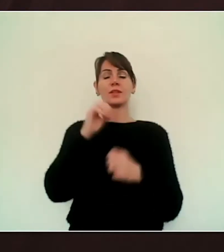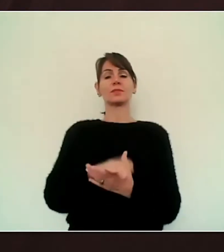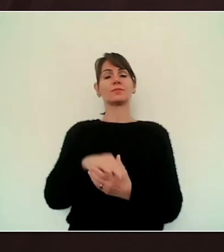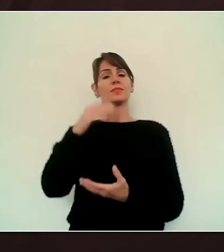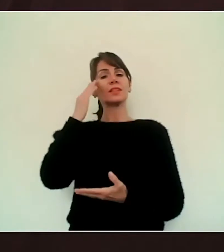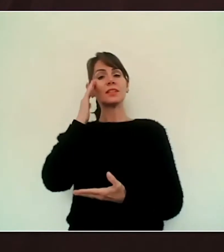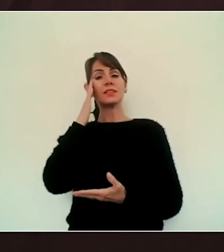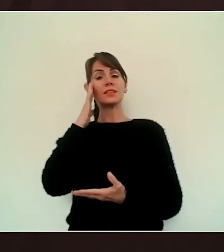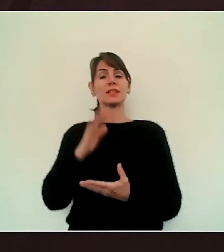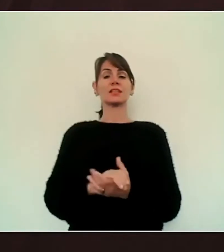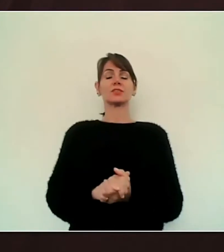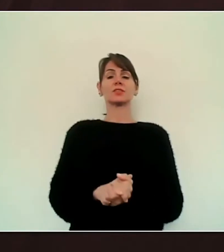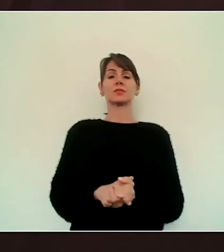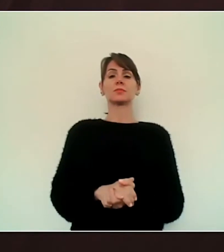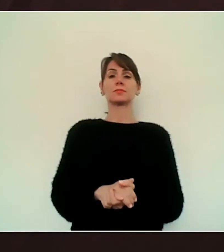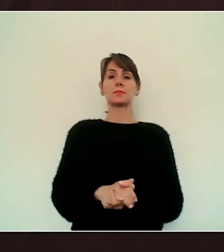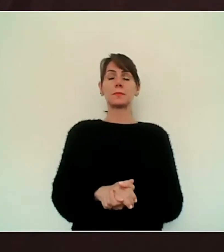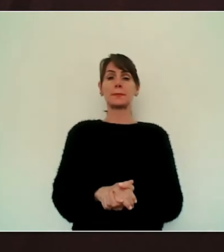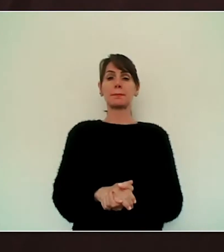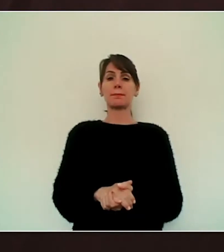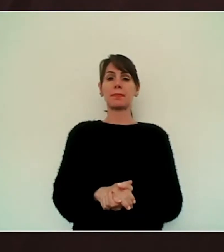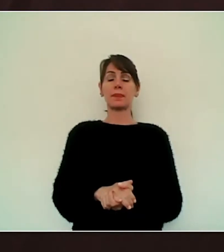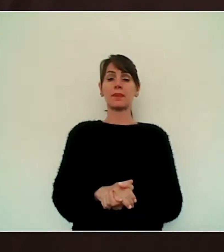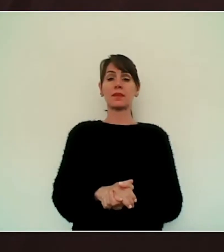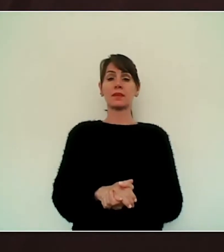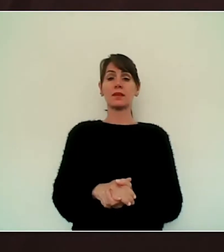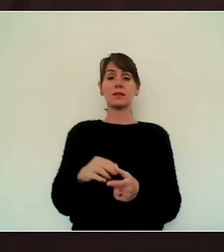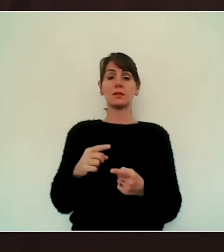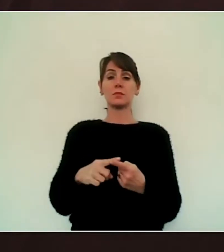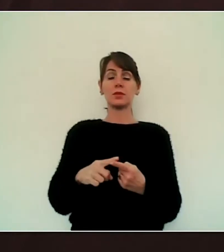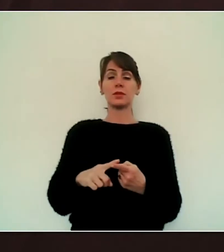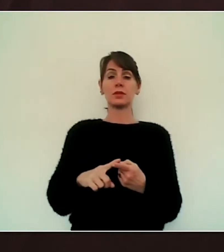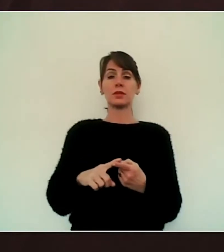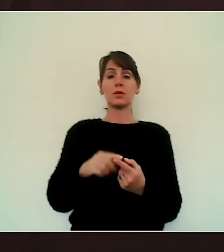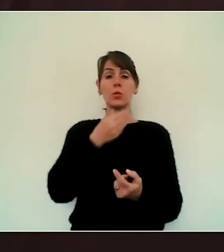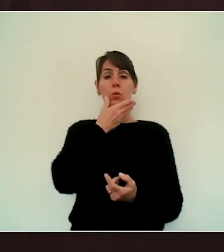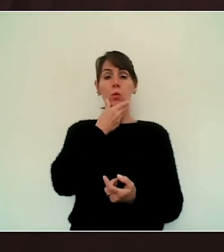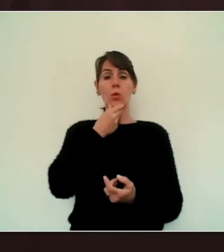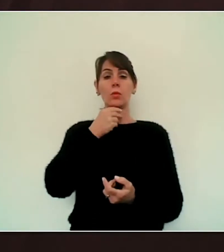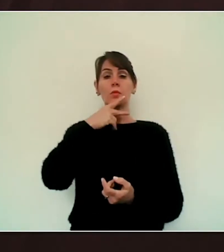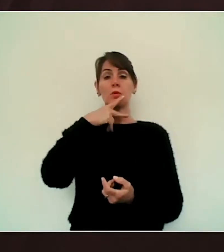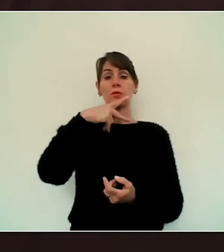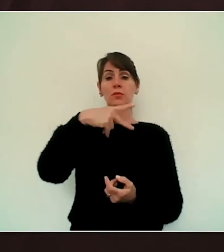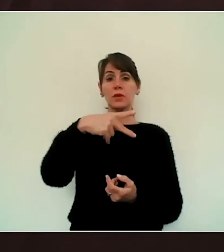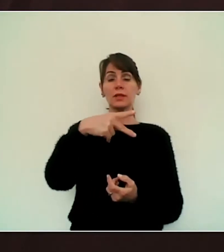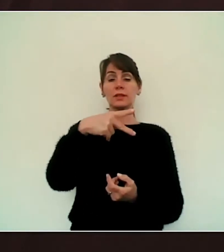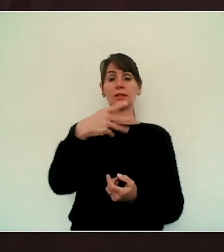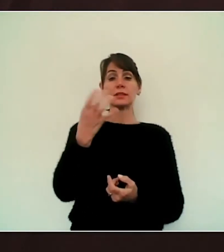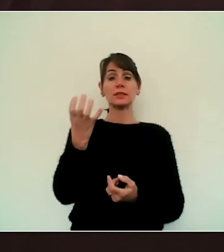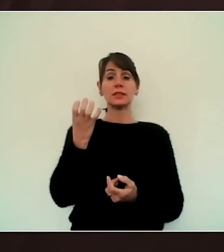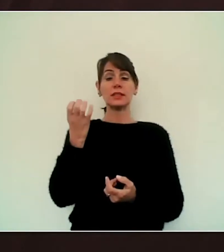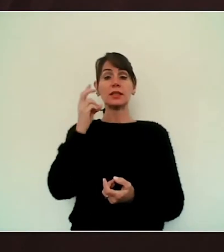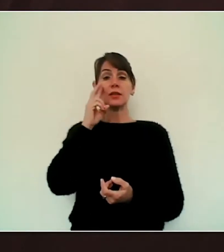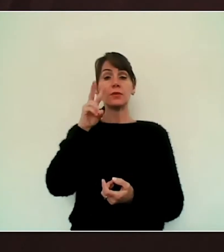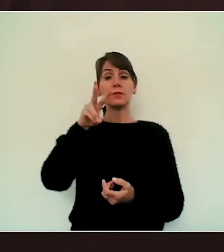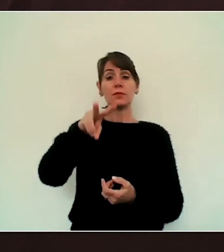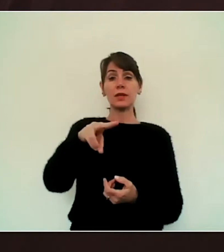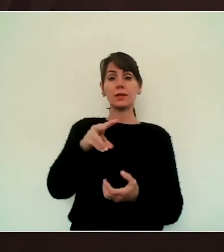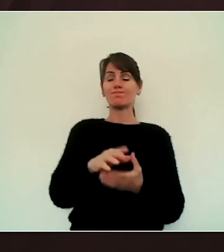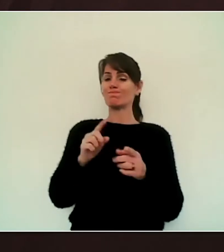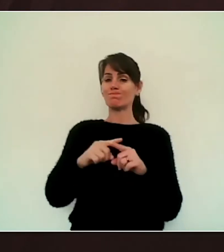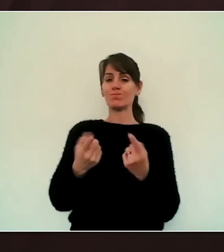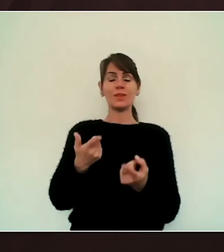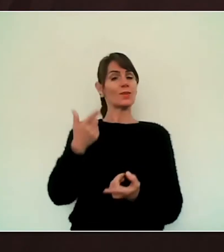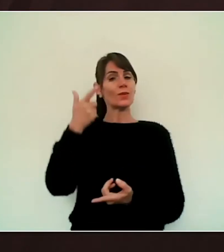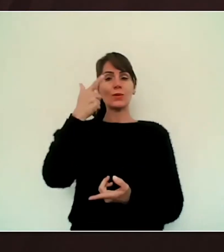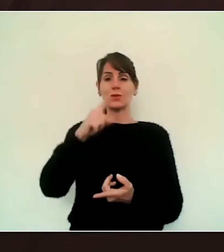pois em verdade vos digo que muitos profetas e justos desejaram ver o que vedes e não viram, e ouvir o que ouvides